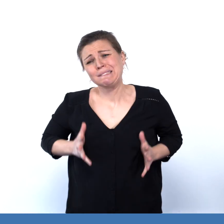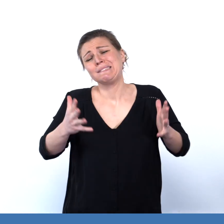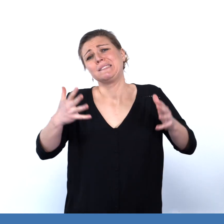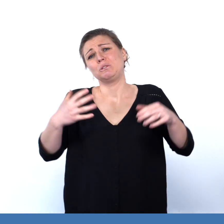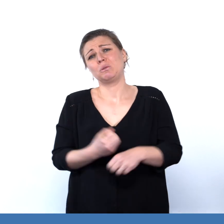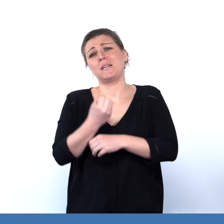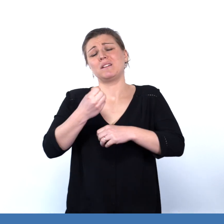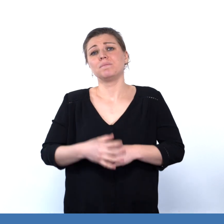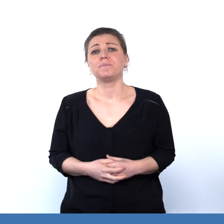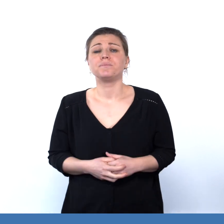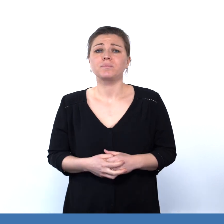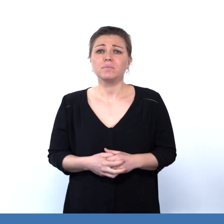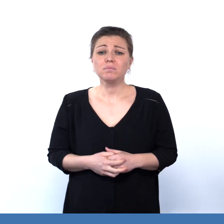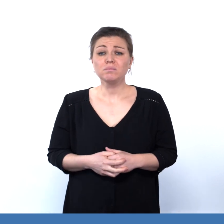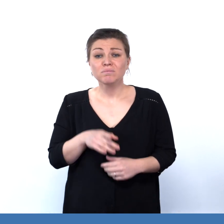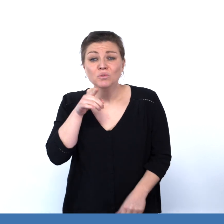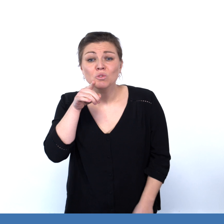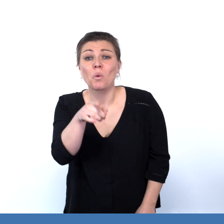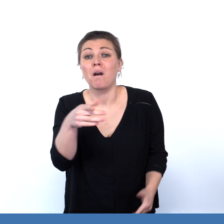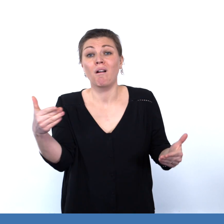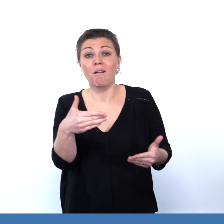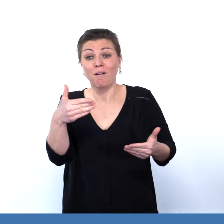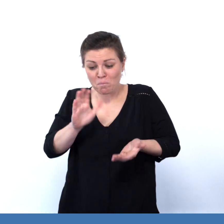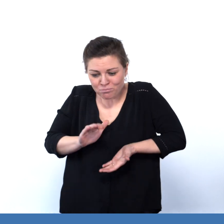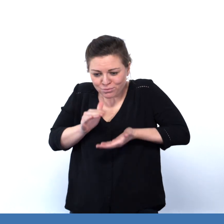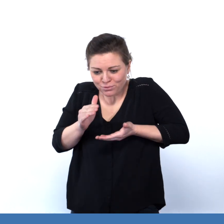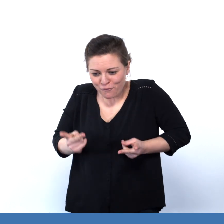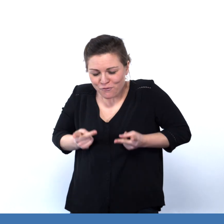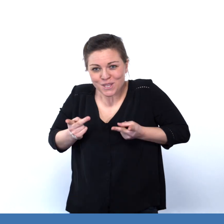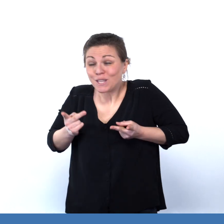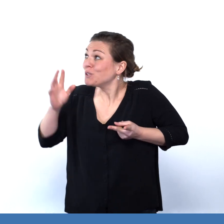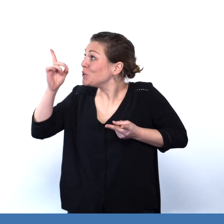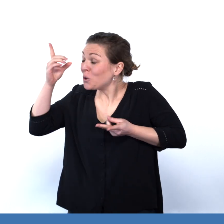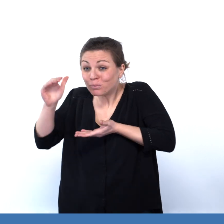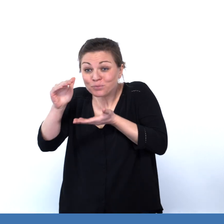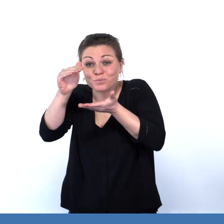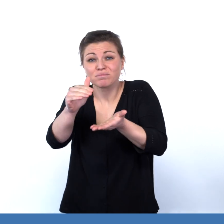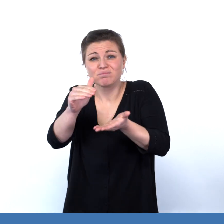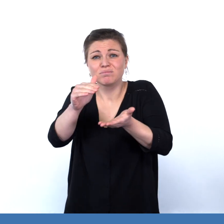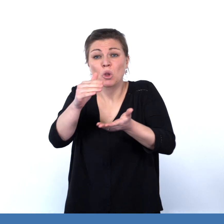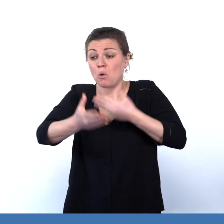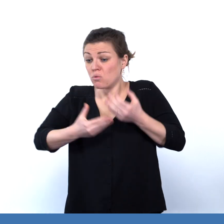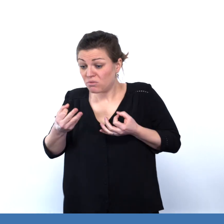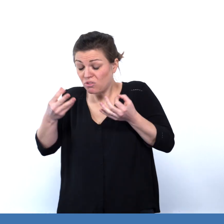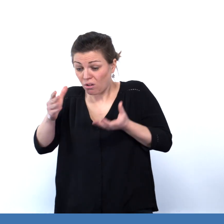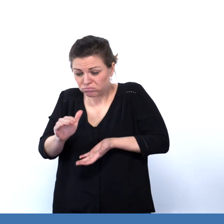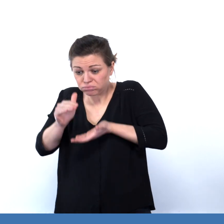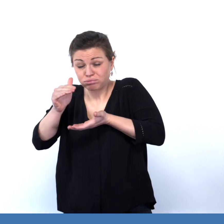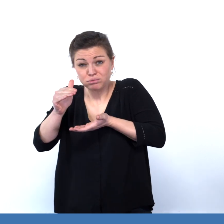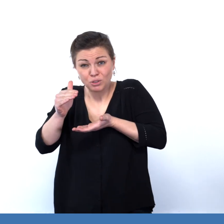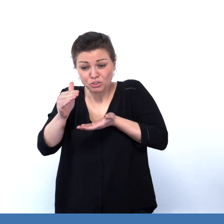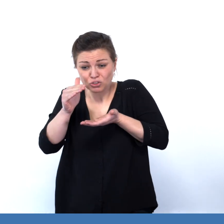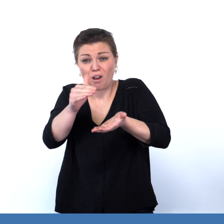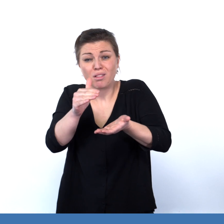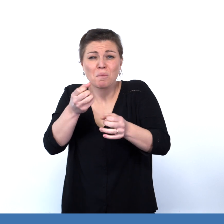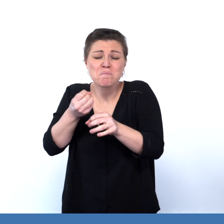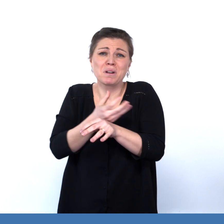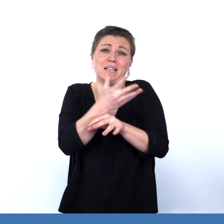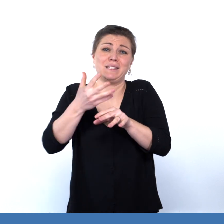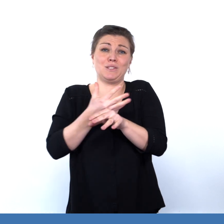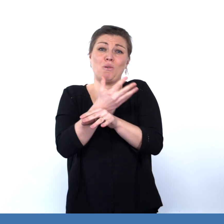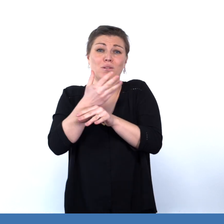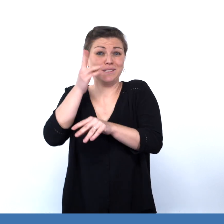fait différemment. Ne gâche pas le potentiel de vie que Dieu t'a donné. Ne gâche pas le potentiel de temps qui est si précieux